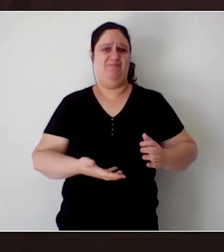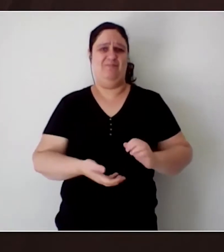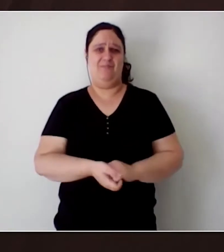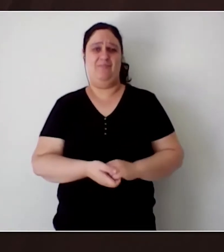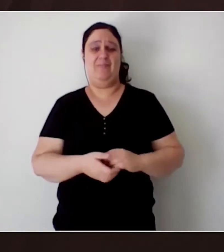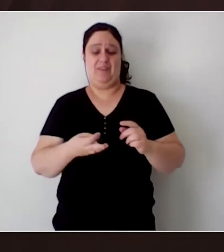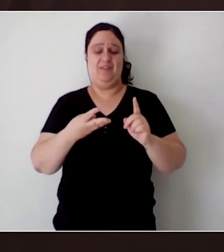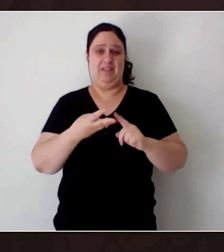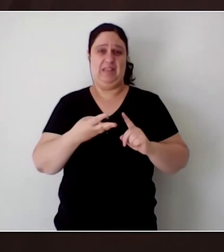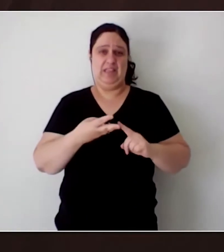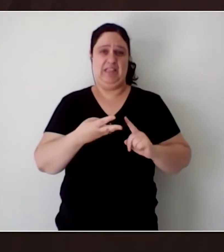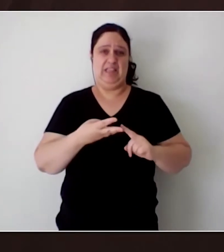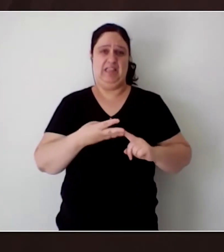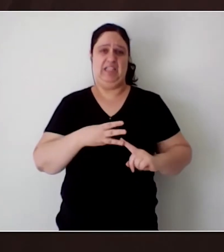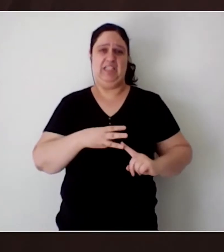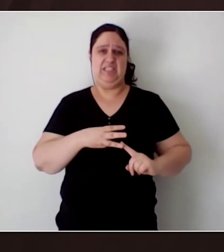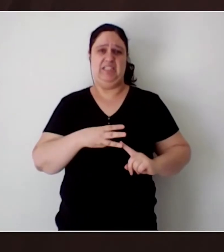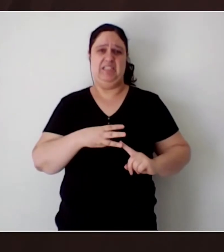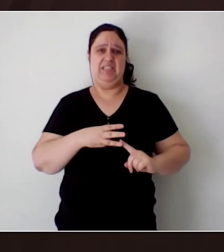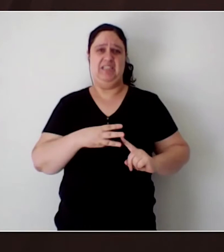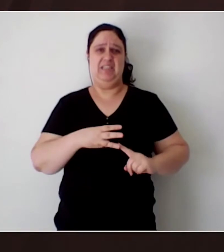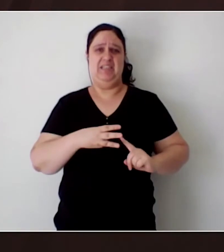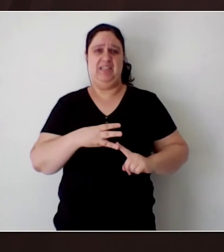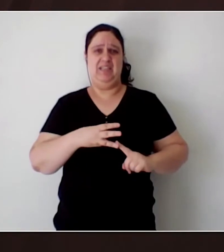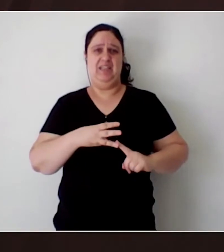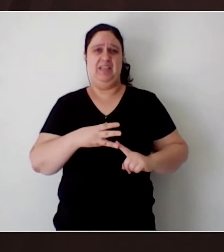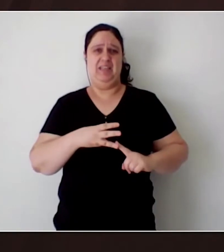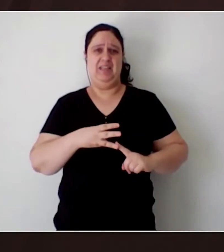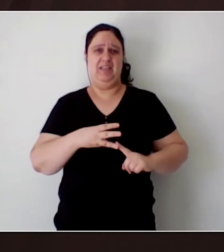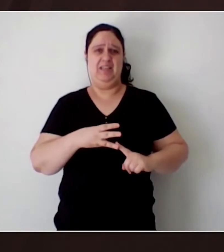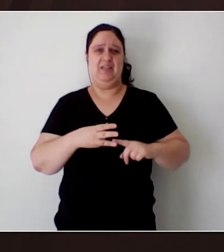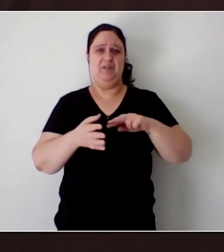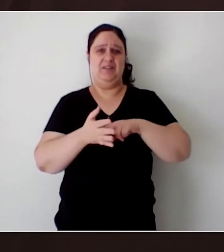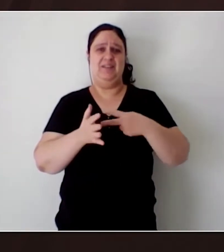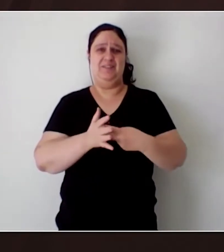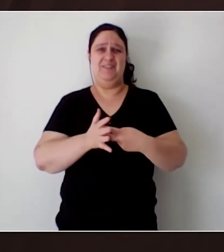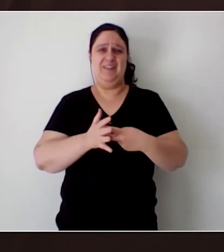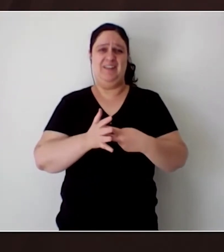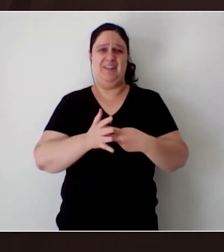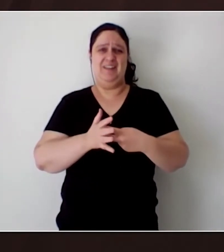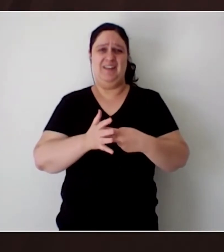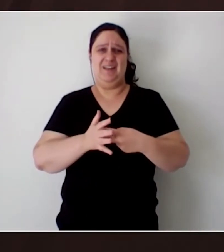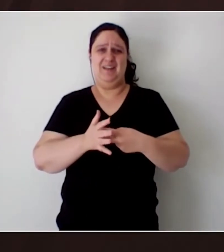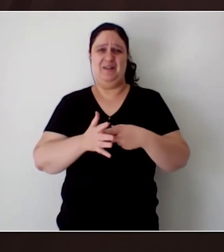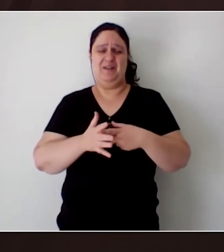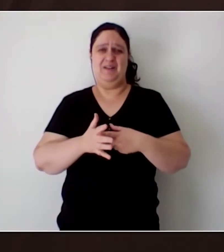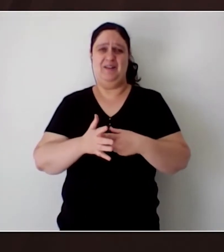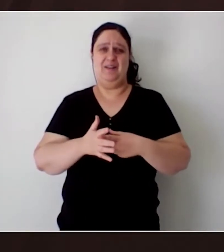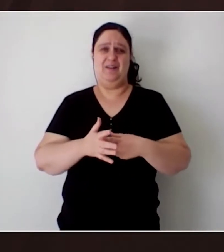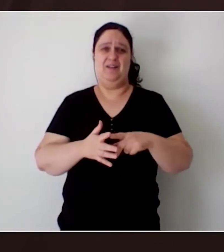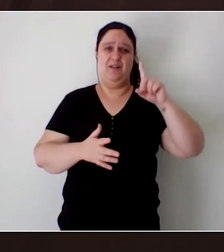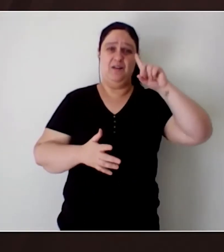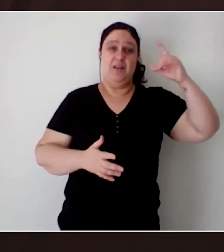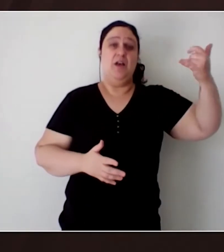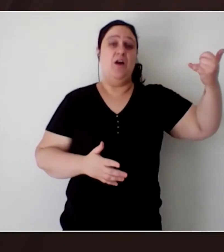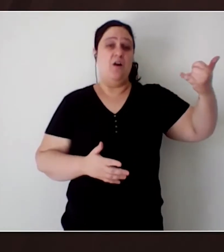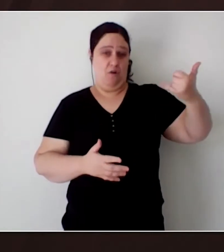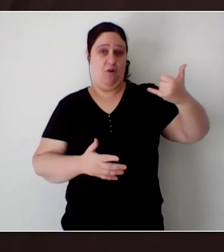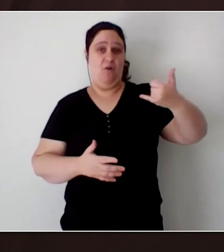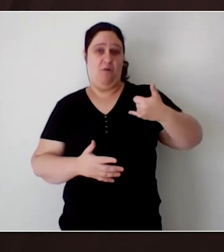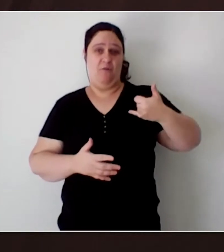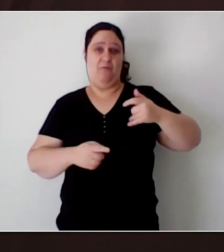tipo de terra, de coração, é entre os espinhos. Ouve a palavra, porém os cuidados do mundo